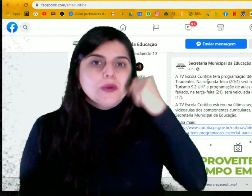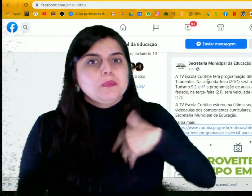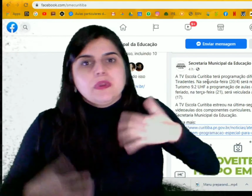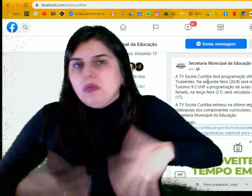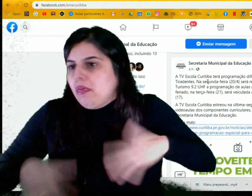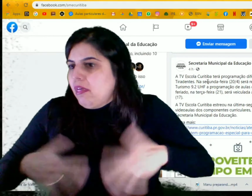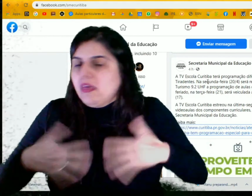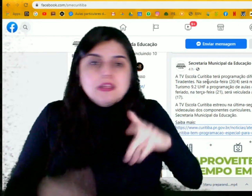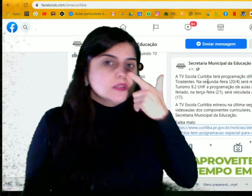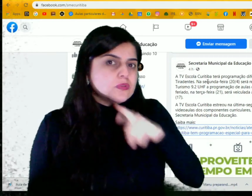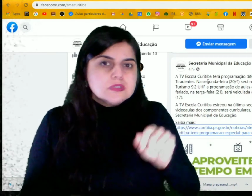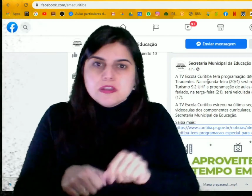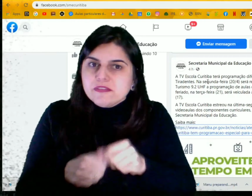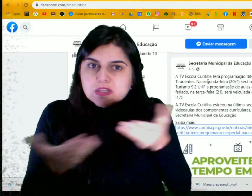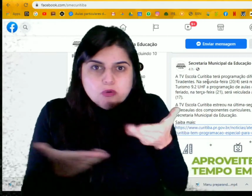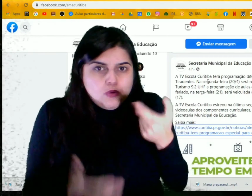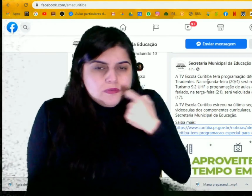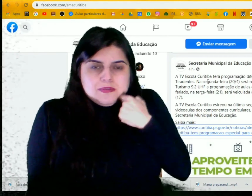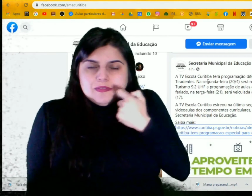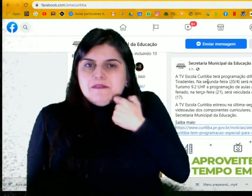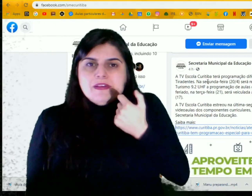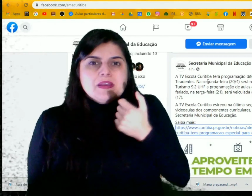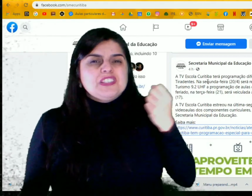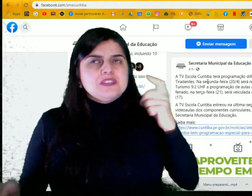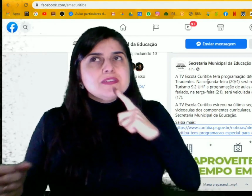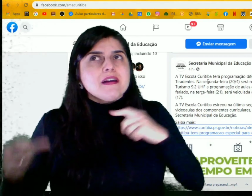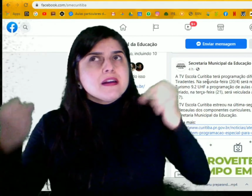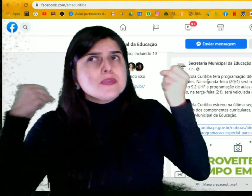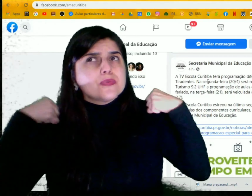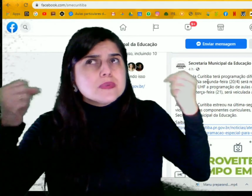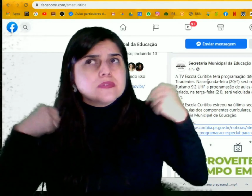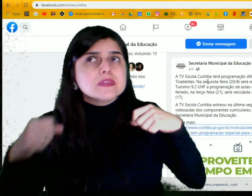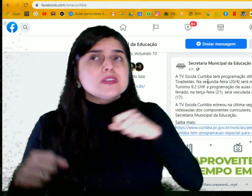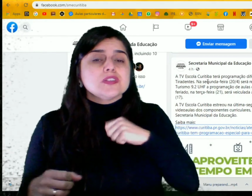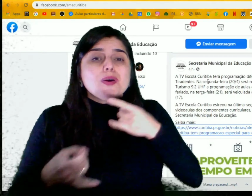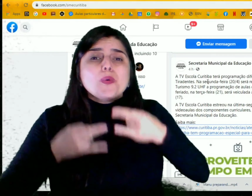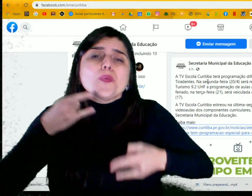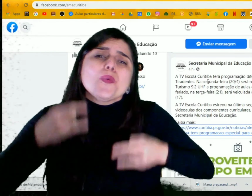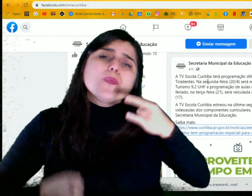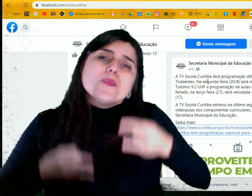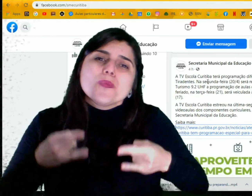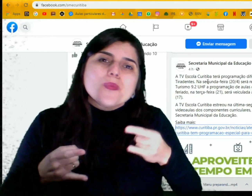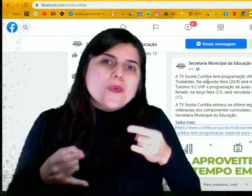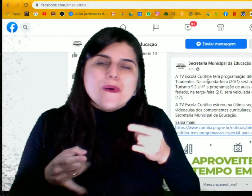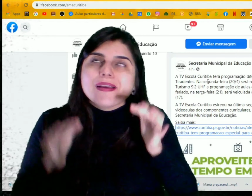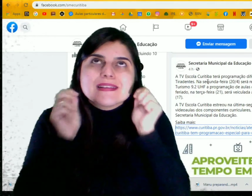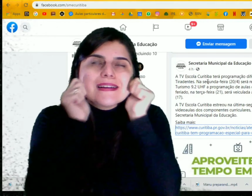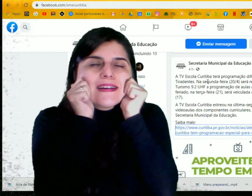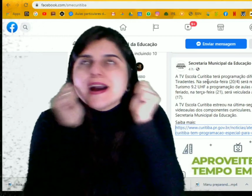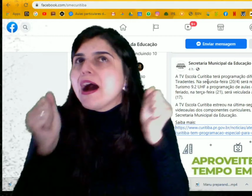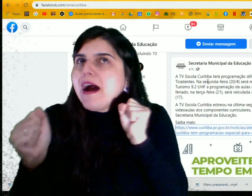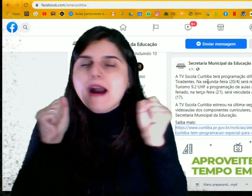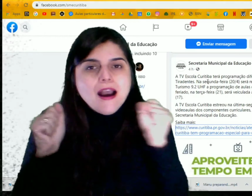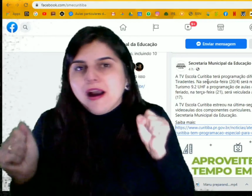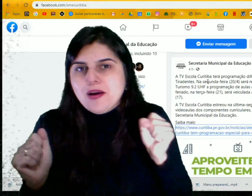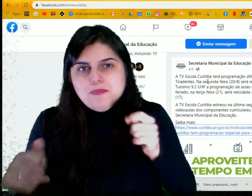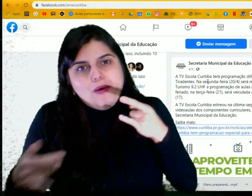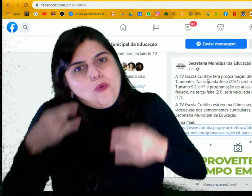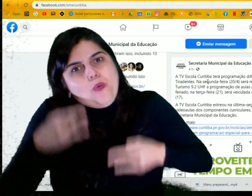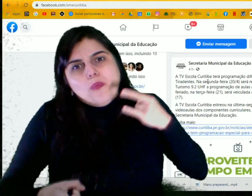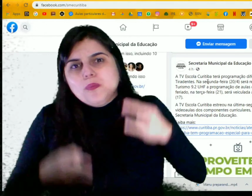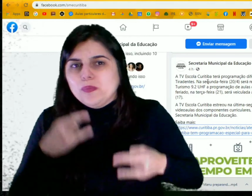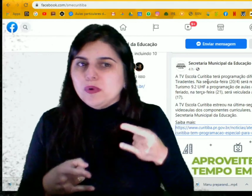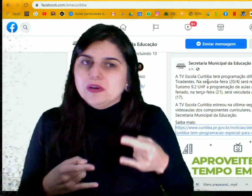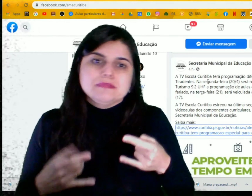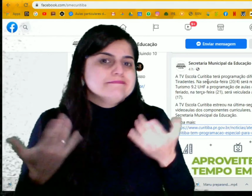E sexta-feira, aí vai ter uma reprise de sexta-feira. Nossa, que bom que vai ter essas reprises, porque aí assim dá para fazer substituições. Então, por exemplo,